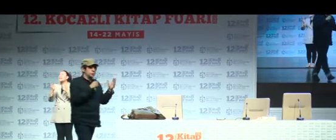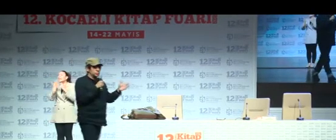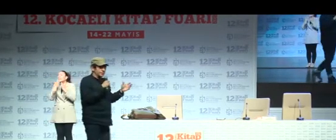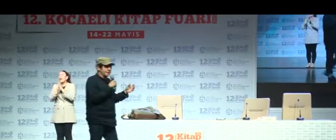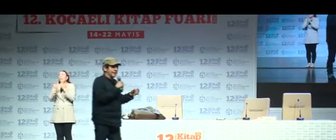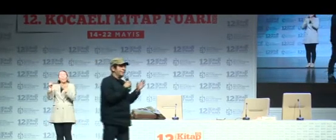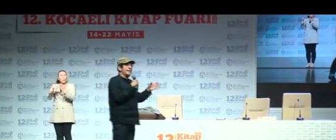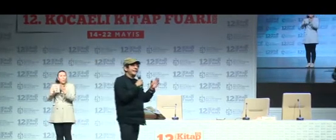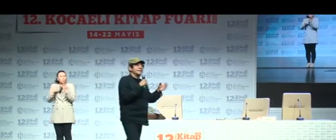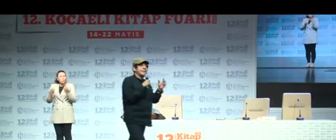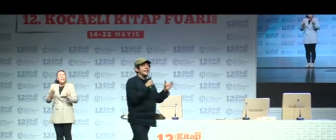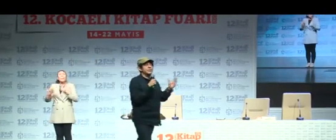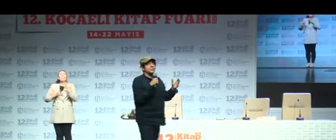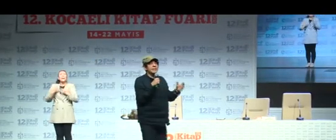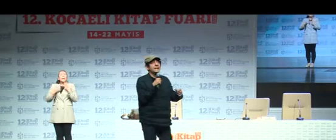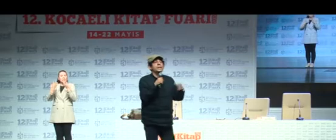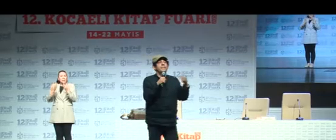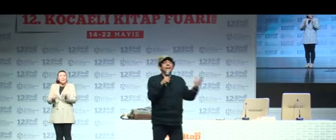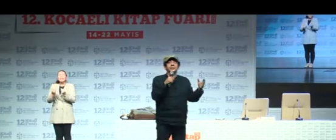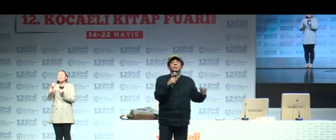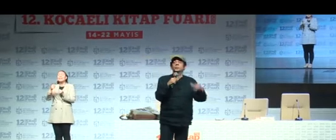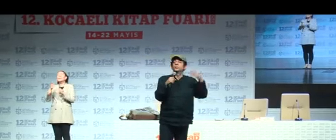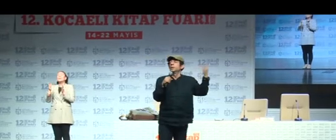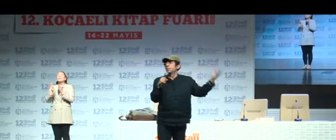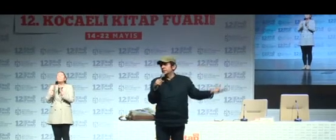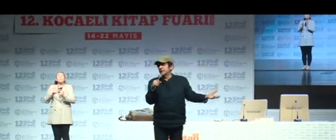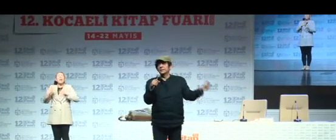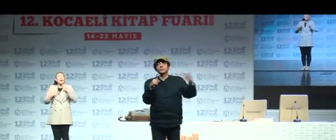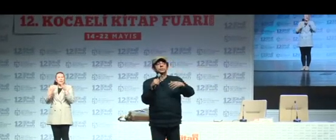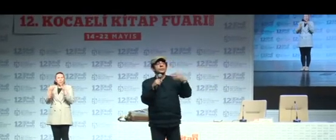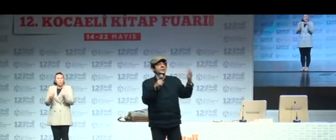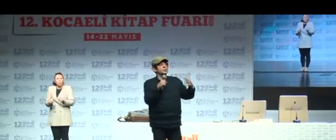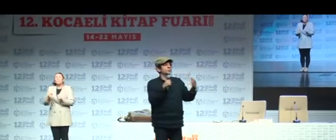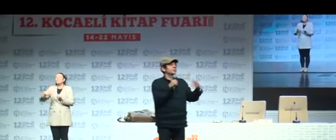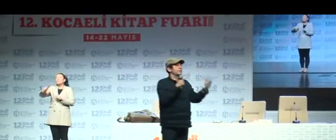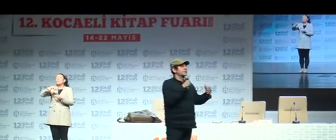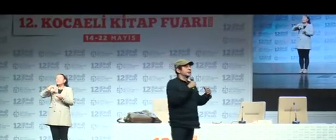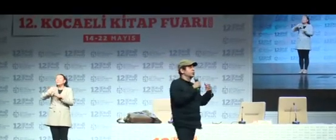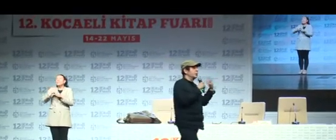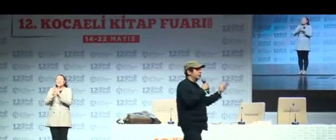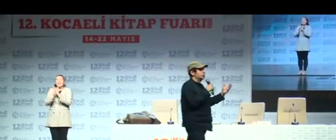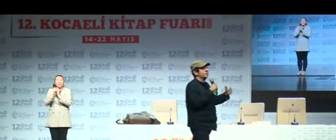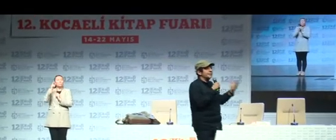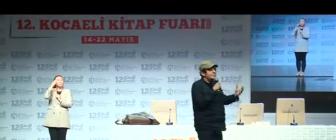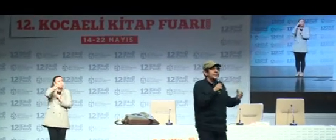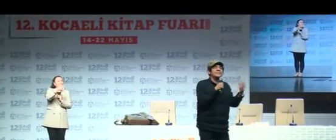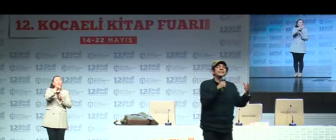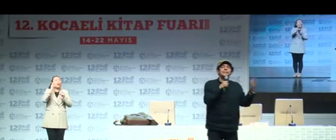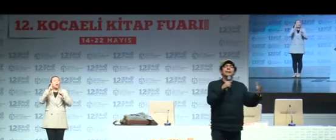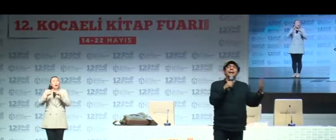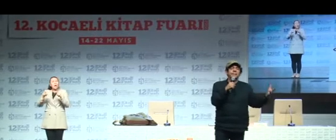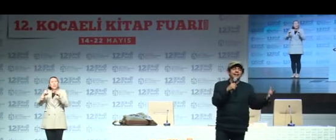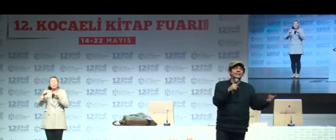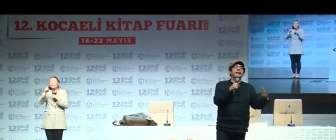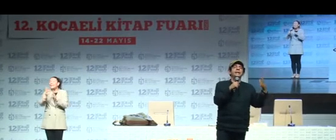ve ne okuduğuma dair. Hem merak ettiğim herhangi bir şeyi merak ediyorum. Postayla getirtiyorum ya da gidiyorum kitapçılarda onu arıyorum. Kitapçıda bir